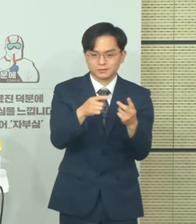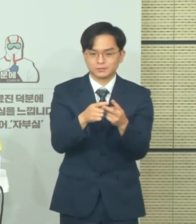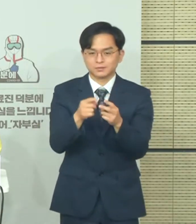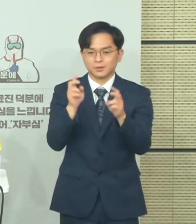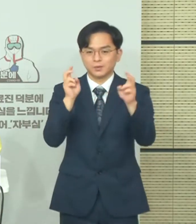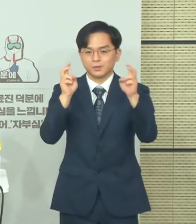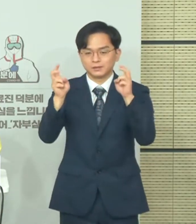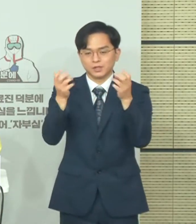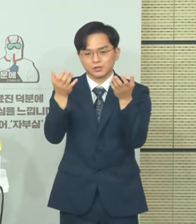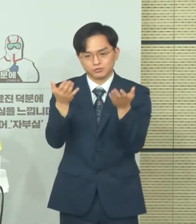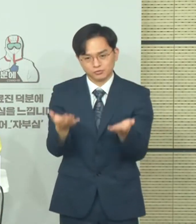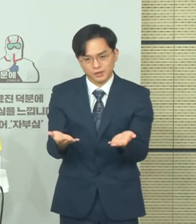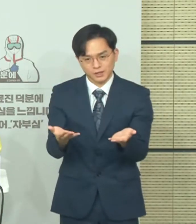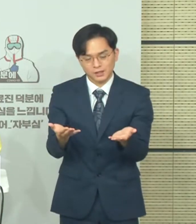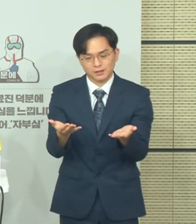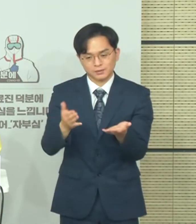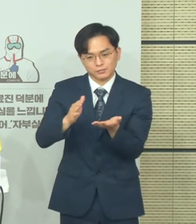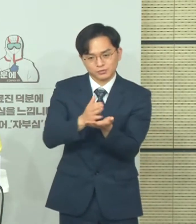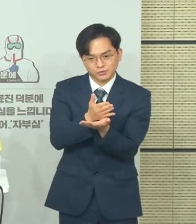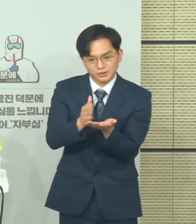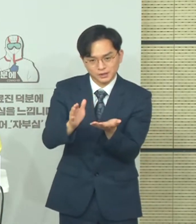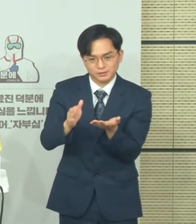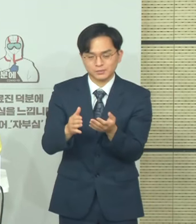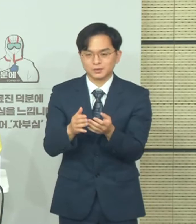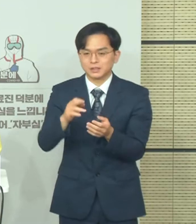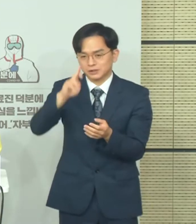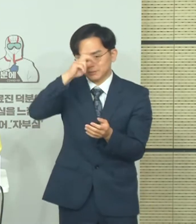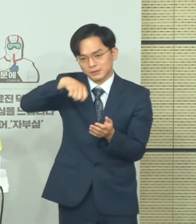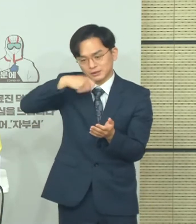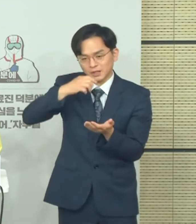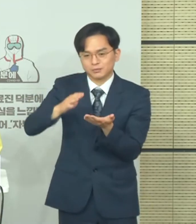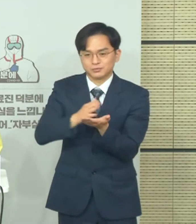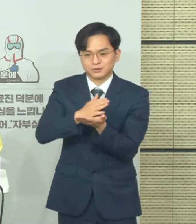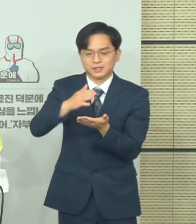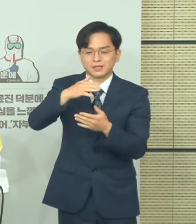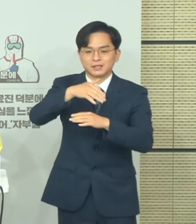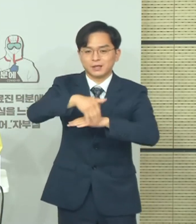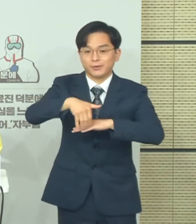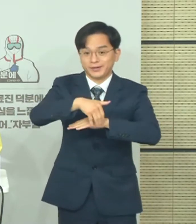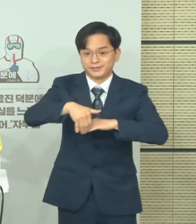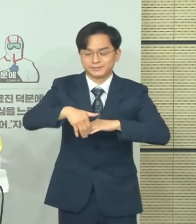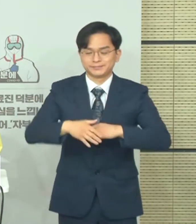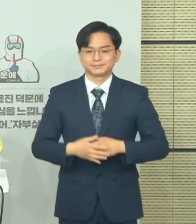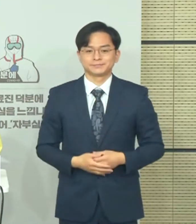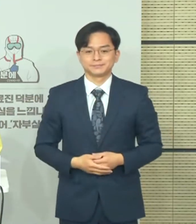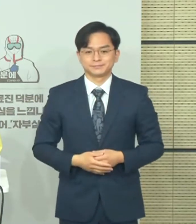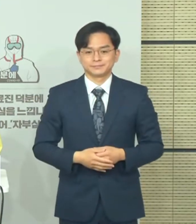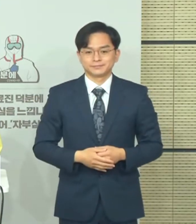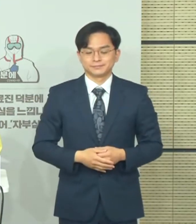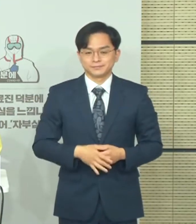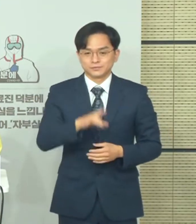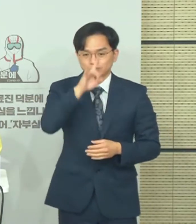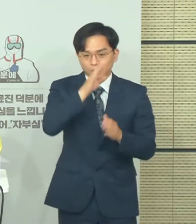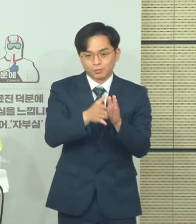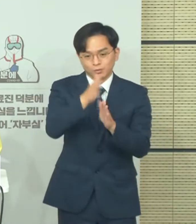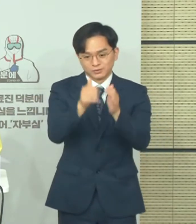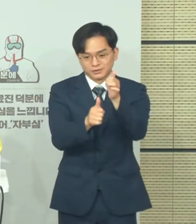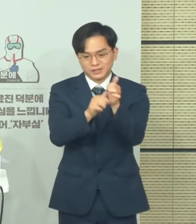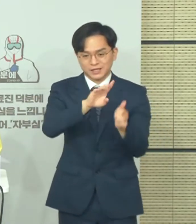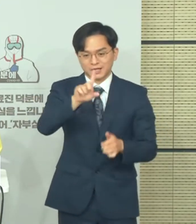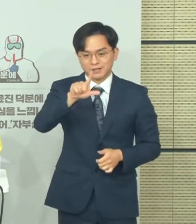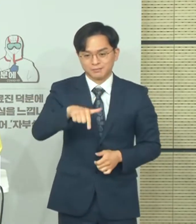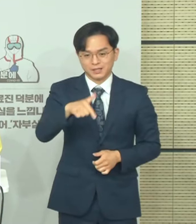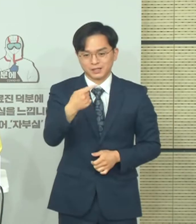점심 취한 푼 산 운영 지도 계획 등을 논의하였습니다 박용호 길 차장은 수도 끈의 소규모 첫